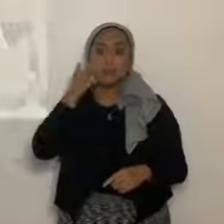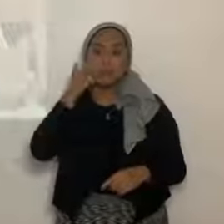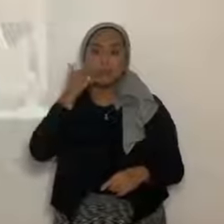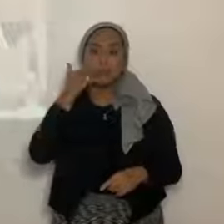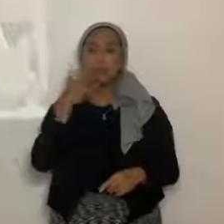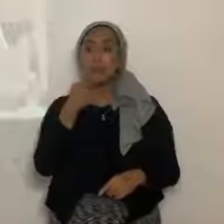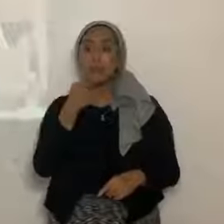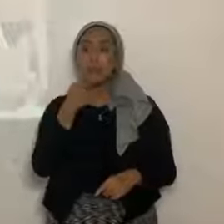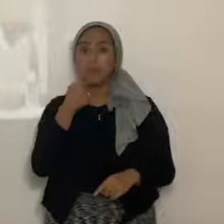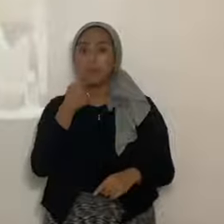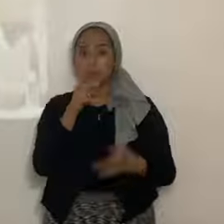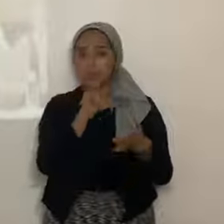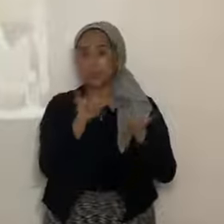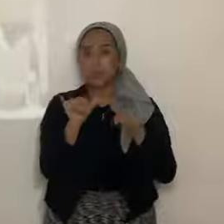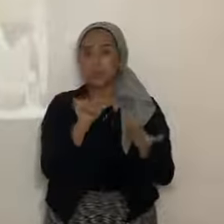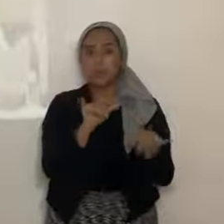diciendo esto mismo.